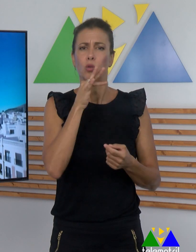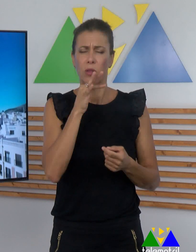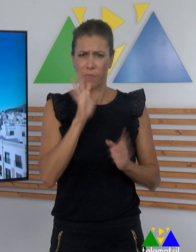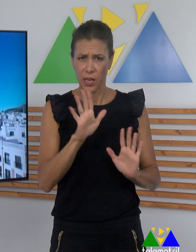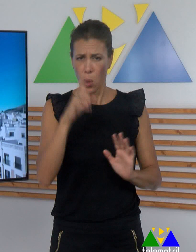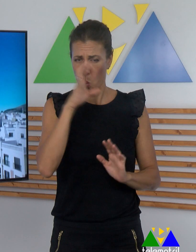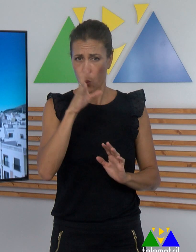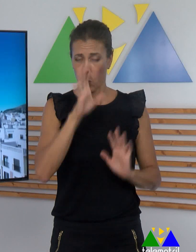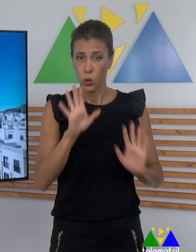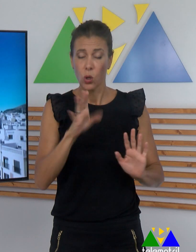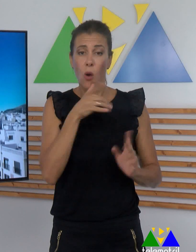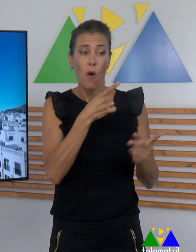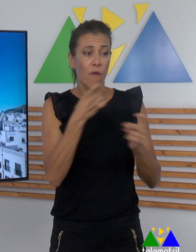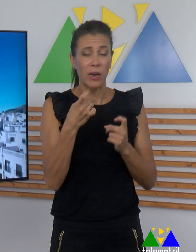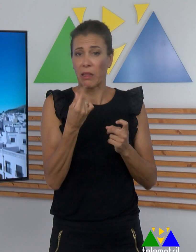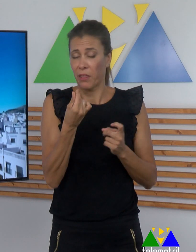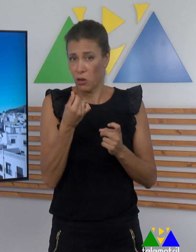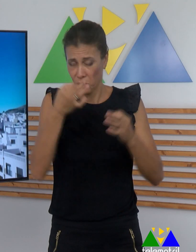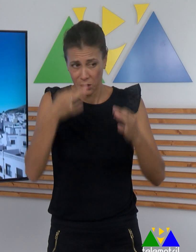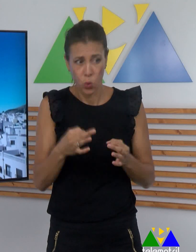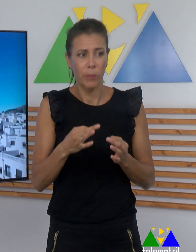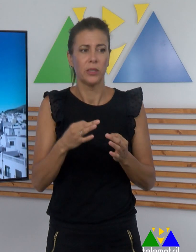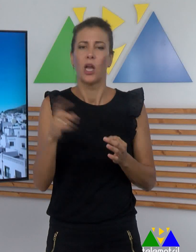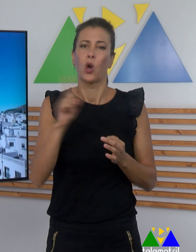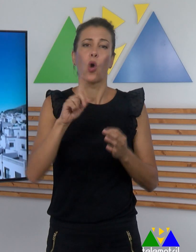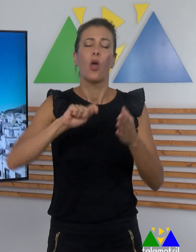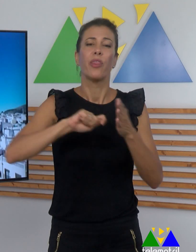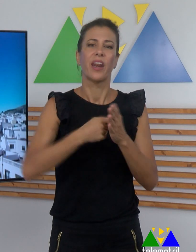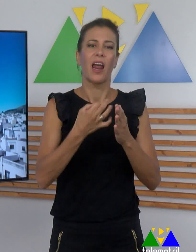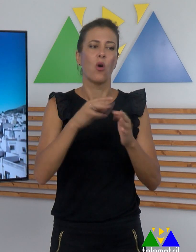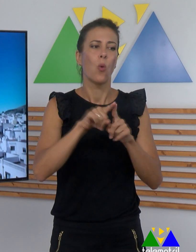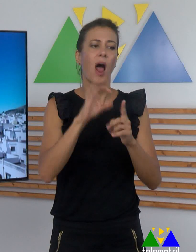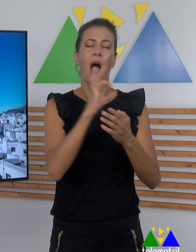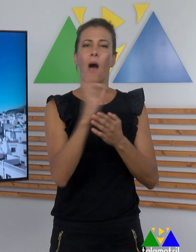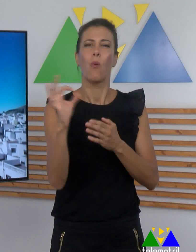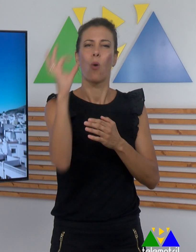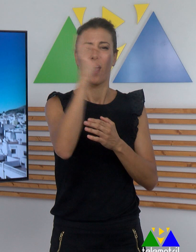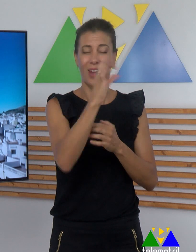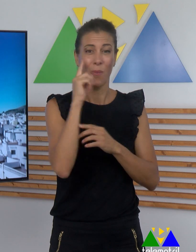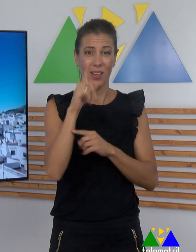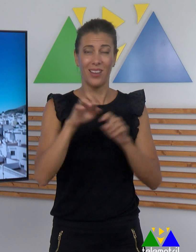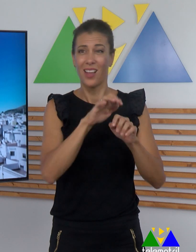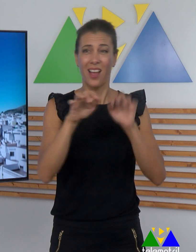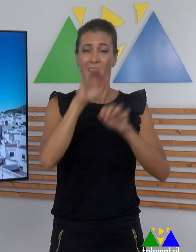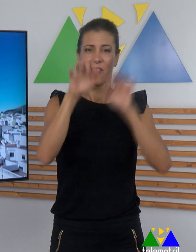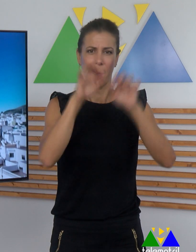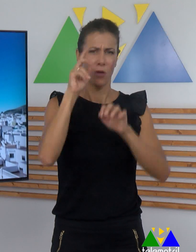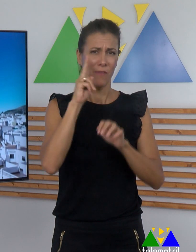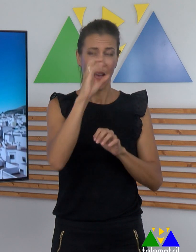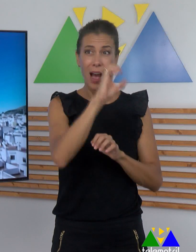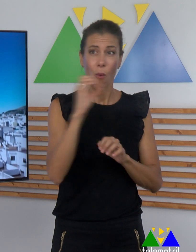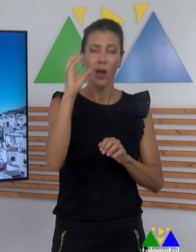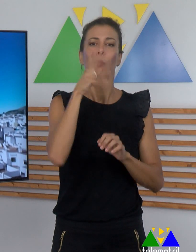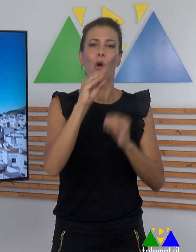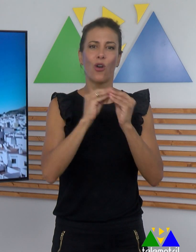curiosamente, como debió faltarle dinero, seguramente no cerraron los agujeros de los andamios, que son todos estos agujeros que tiene la torre ahí, son los agujeros